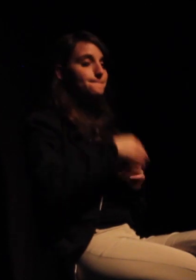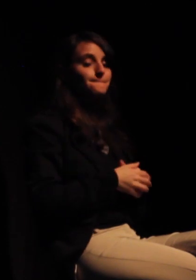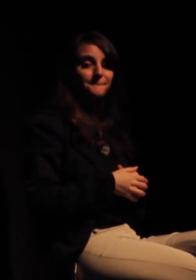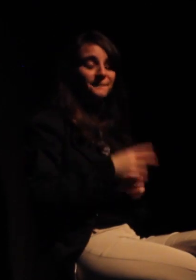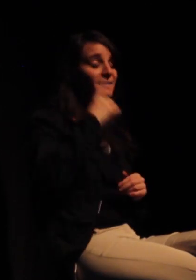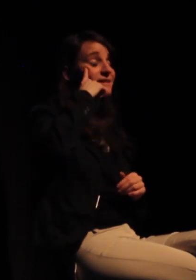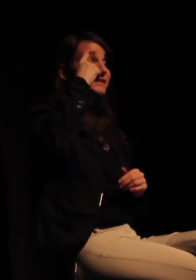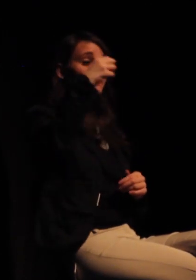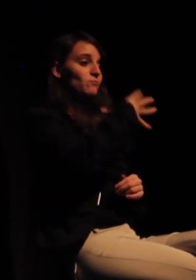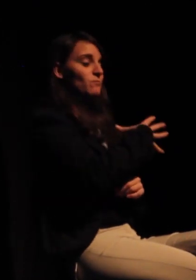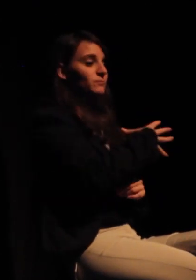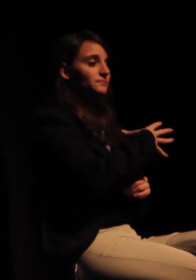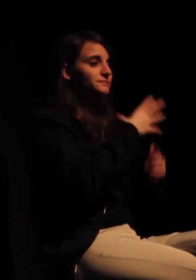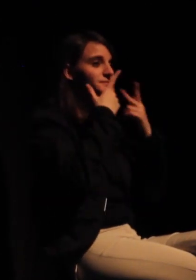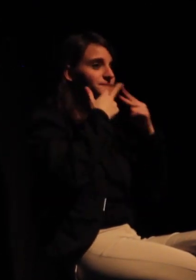vem. E aquilo é